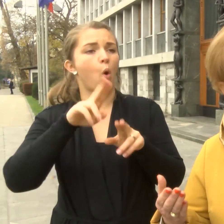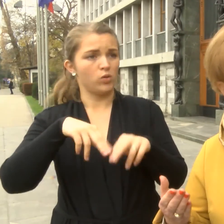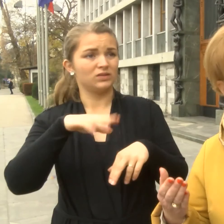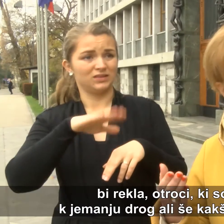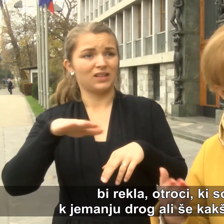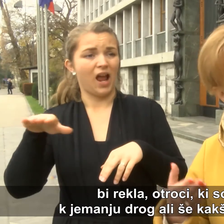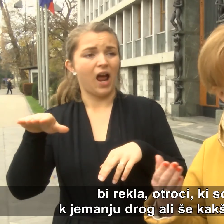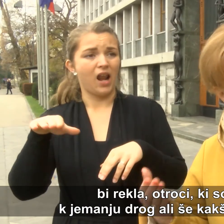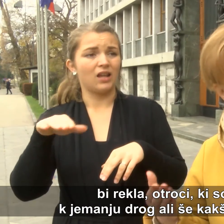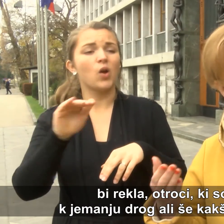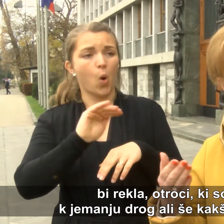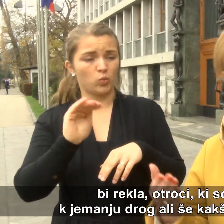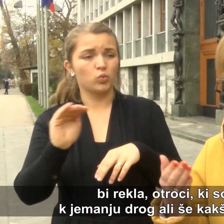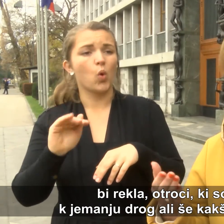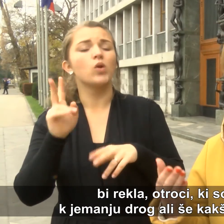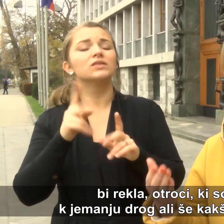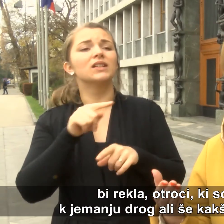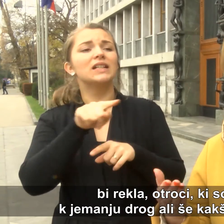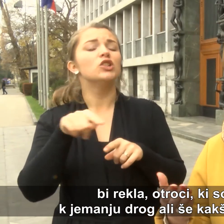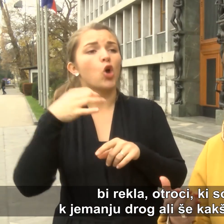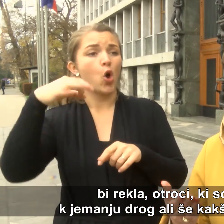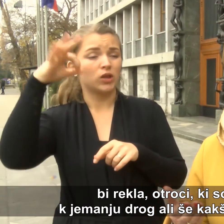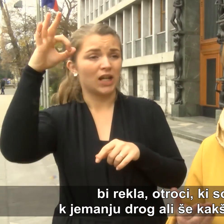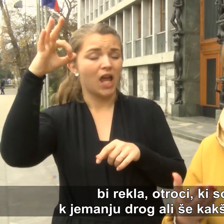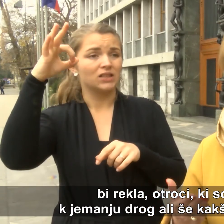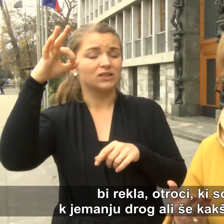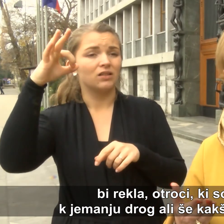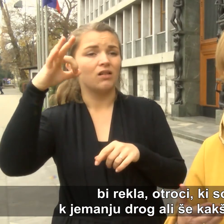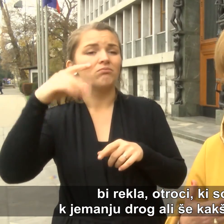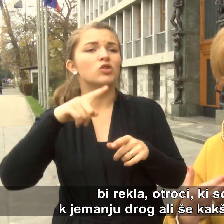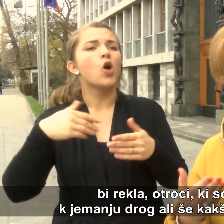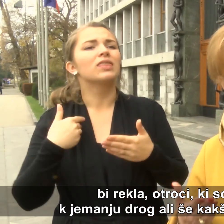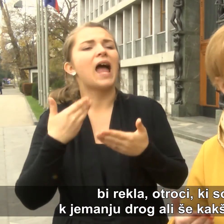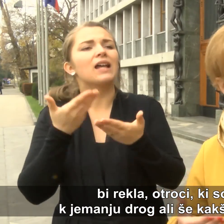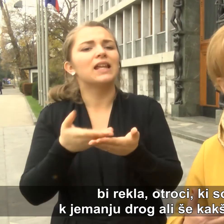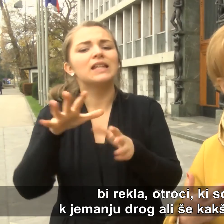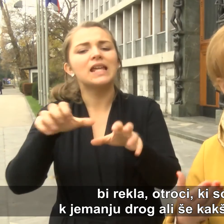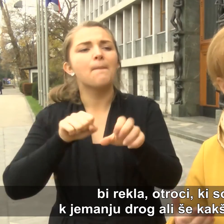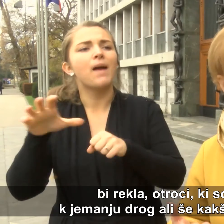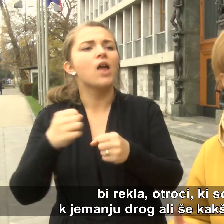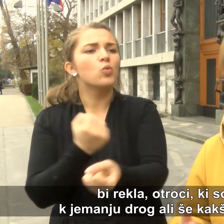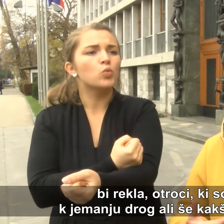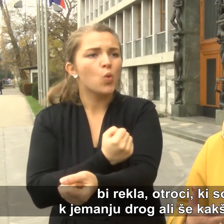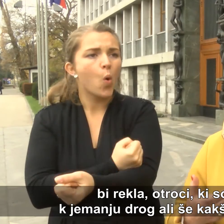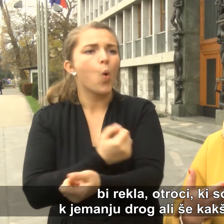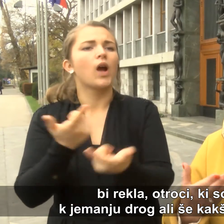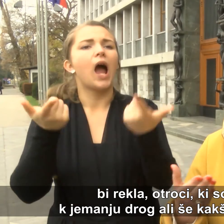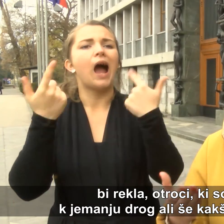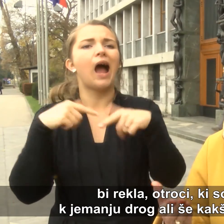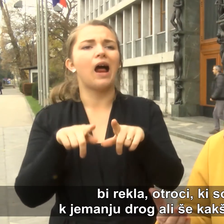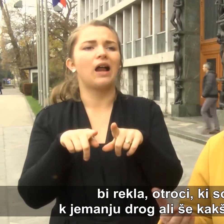otroci, ki so odrasli, nagnjeni k jemanju drog ali še kakšnih